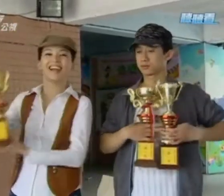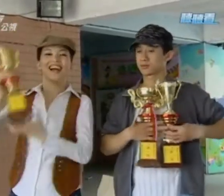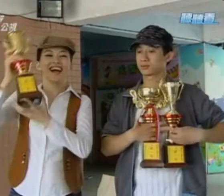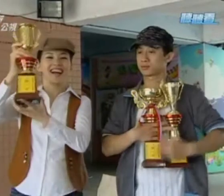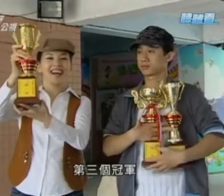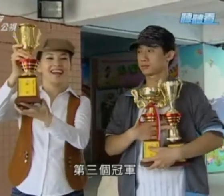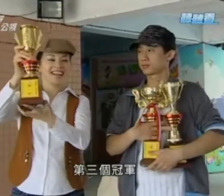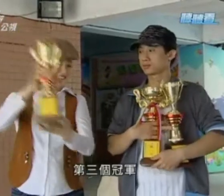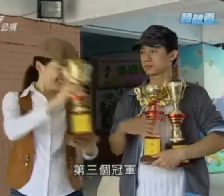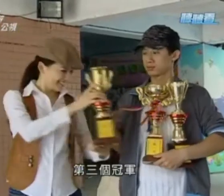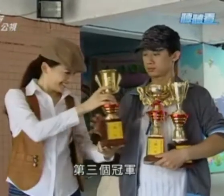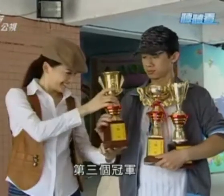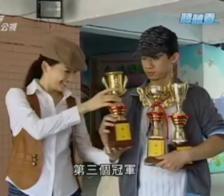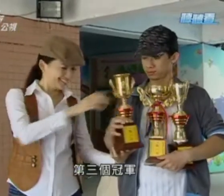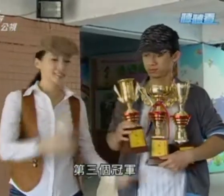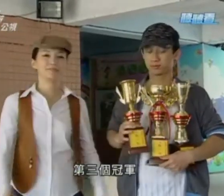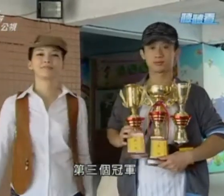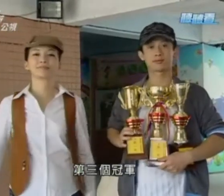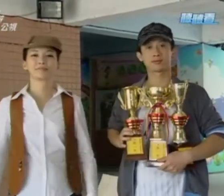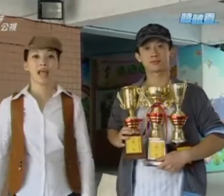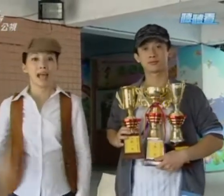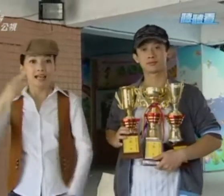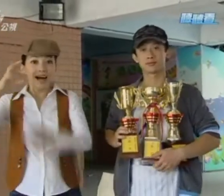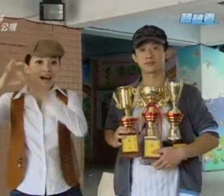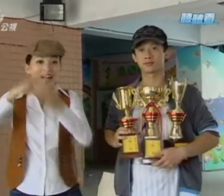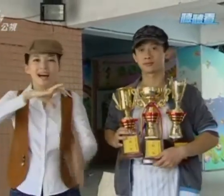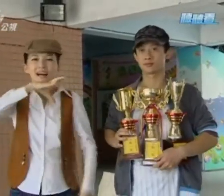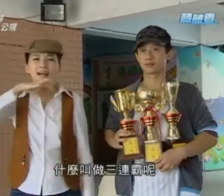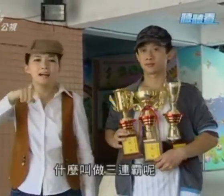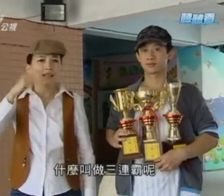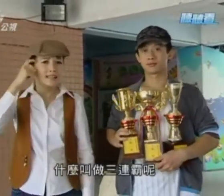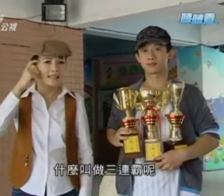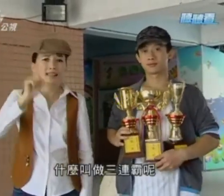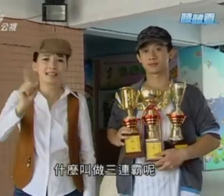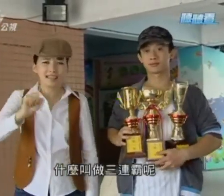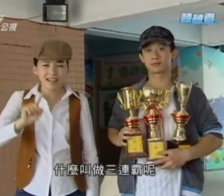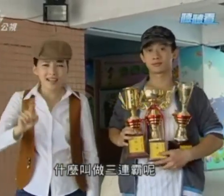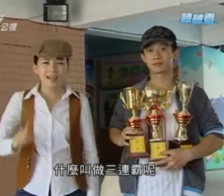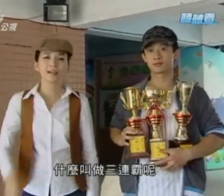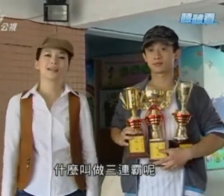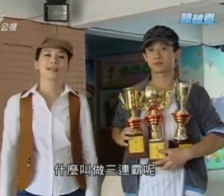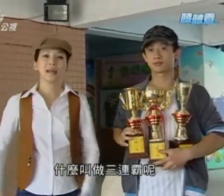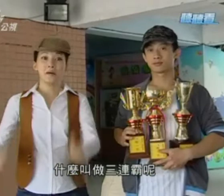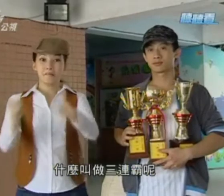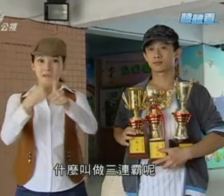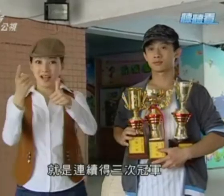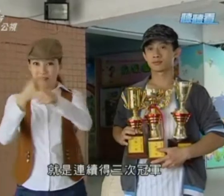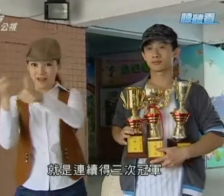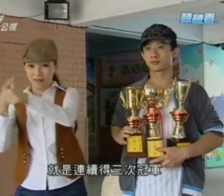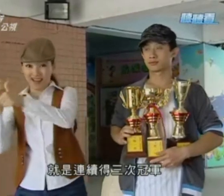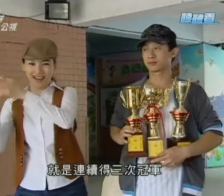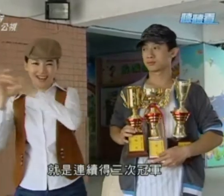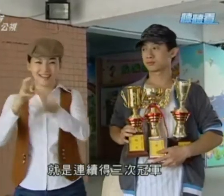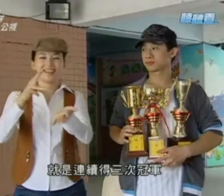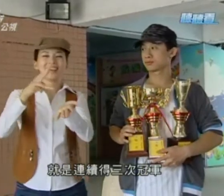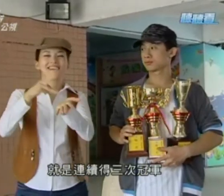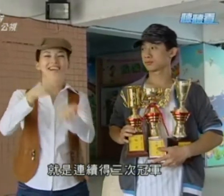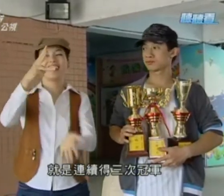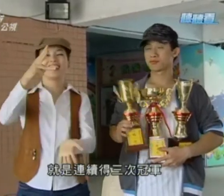第三个冠军。什么叫做三连霸呢？就是连续得三次